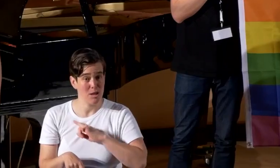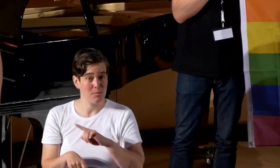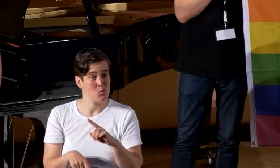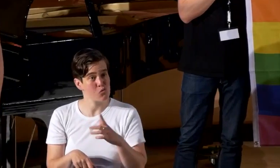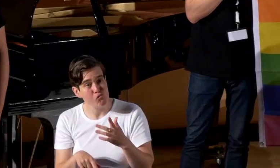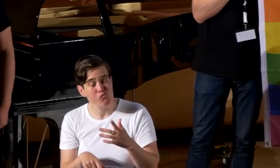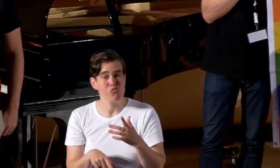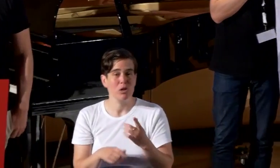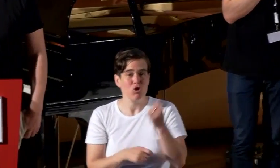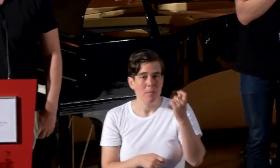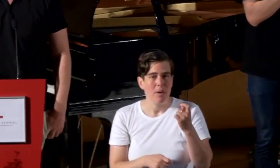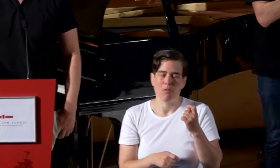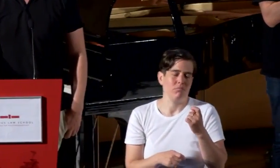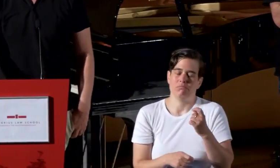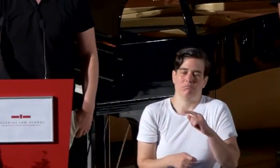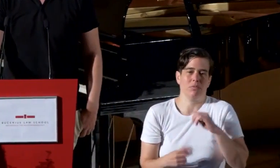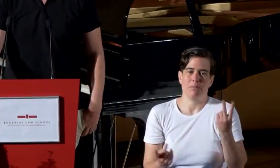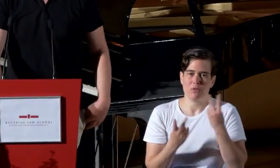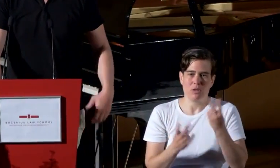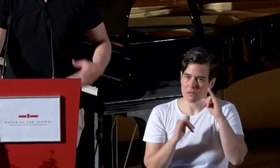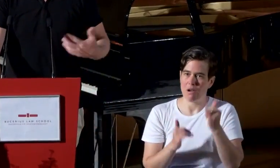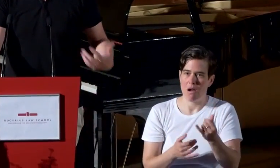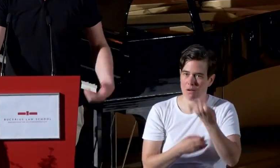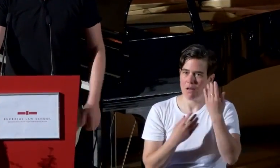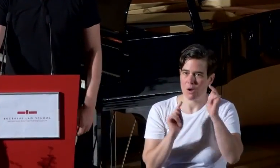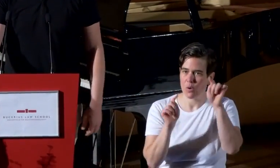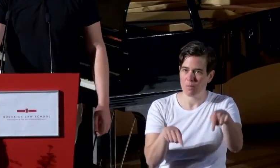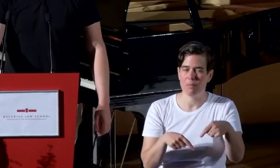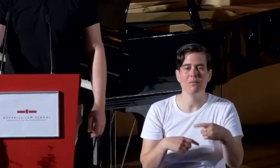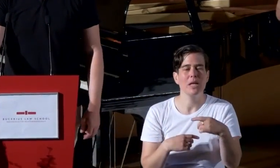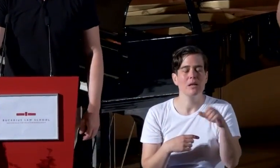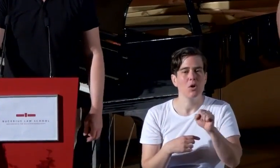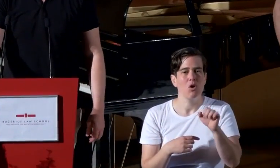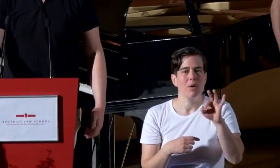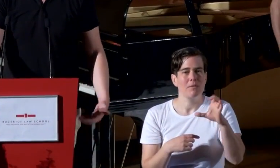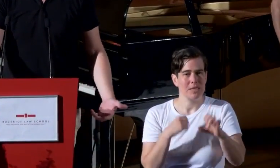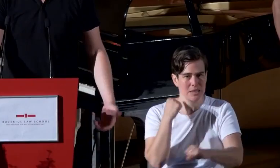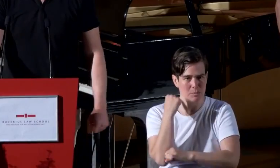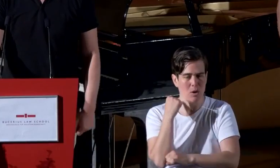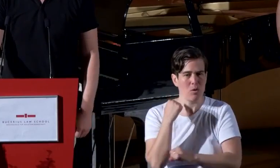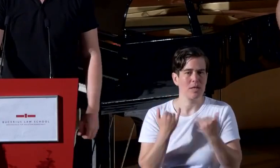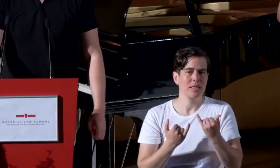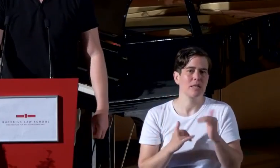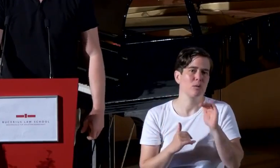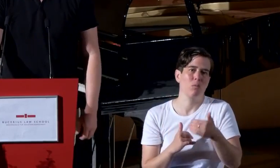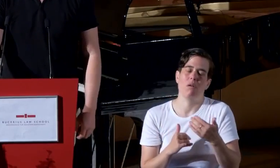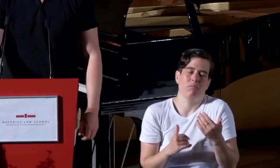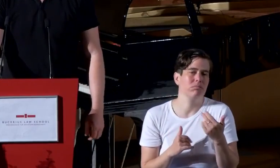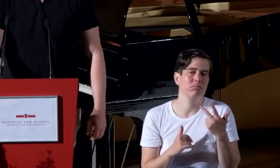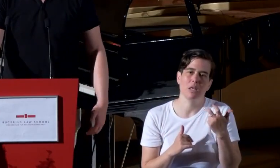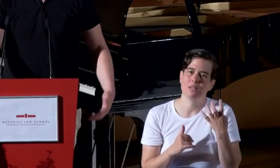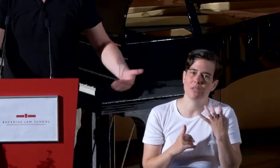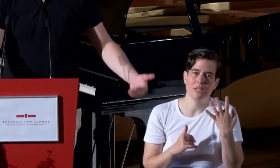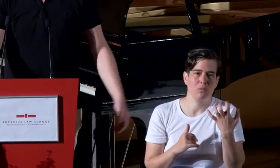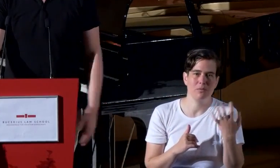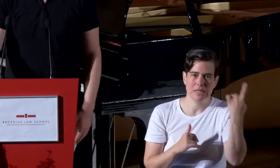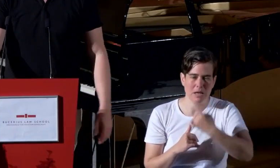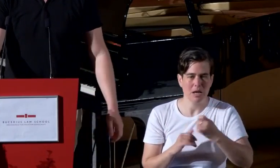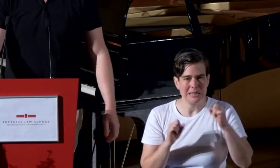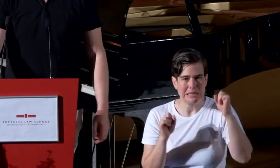stand für mich überhaupt gar nicht groß und lange zur Debatte, denn der Verein hat sich über inzwischen Jahrzehnte eingesetzt.